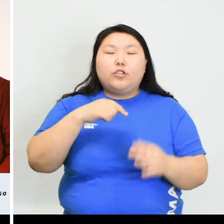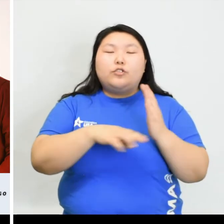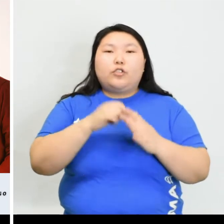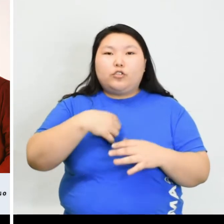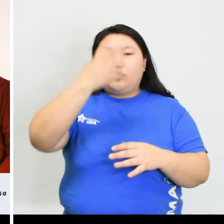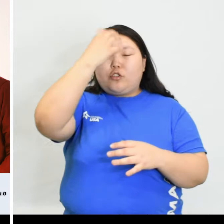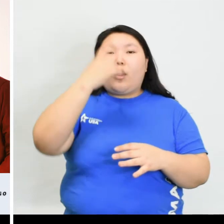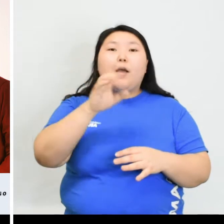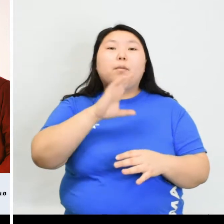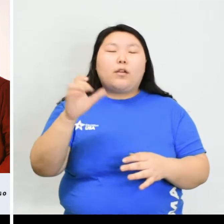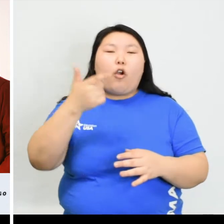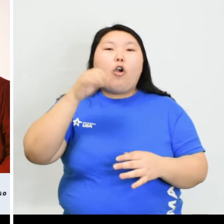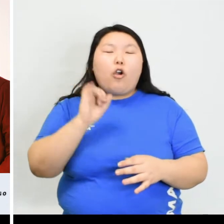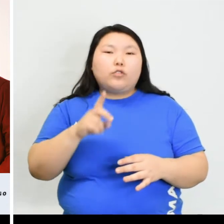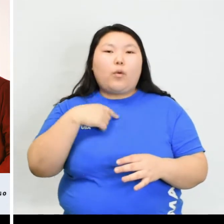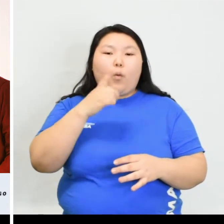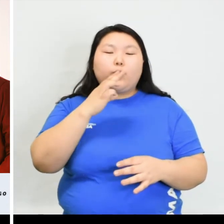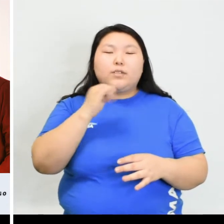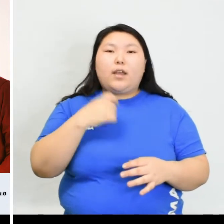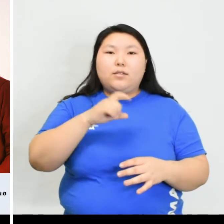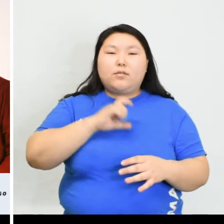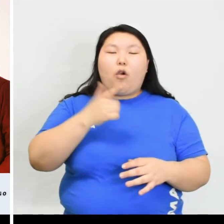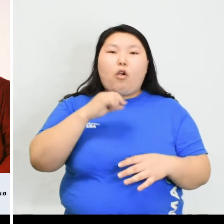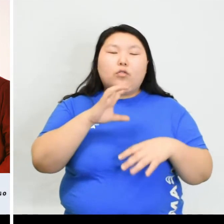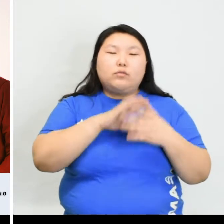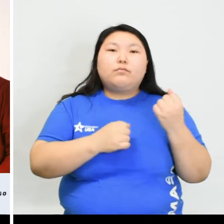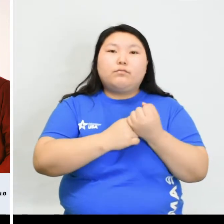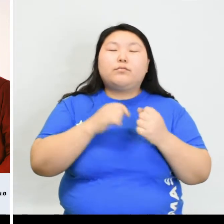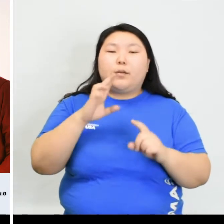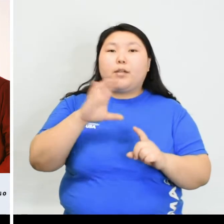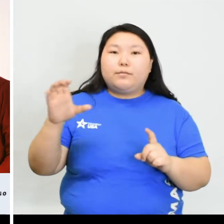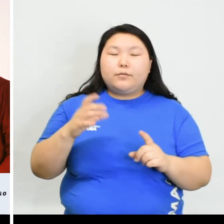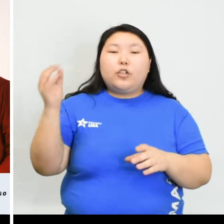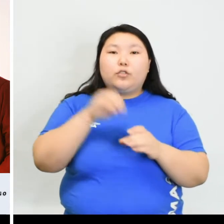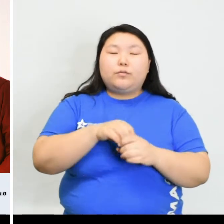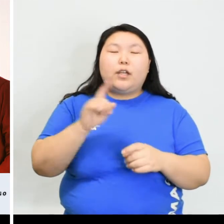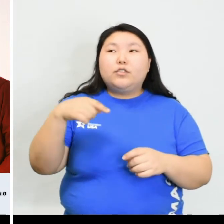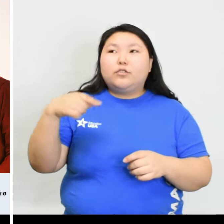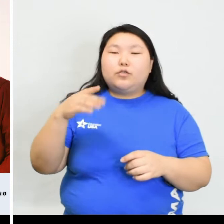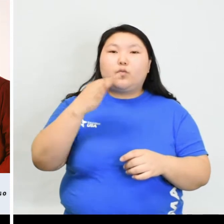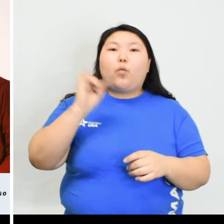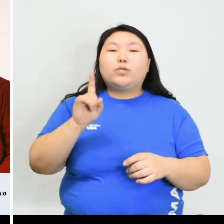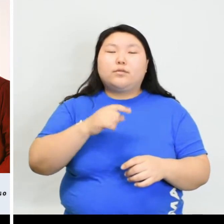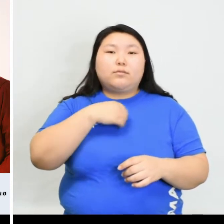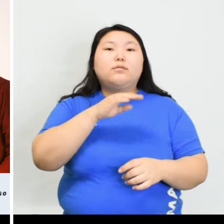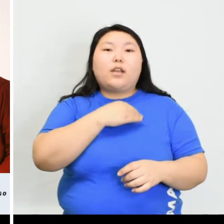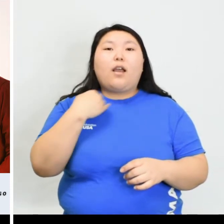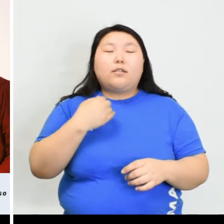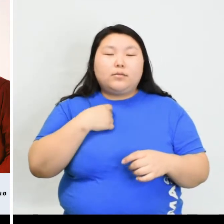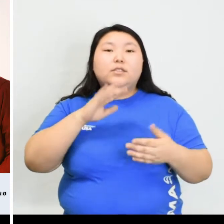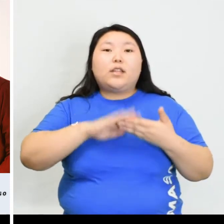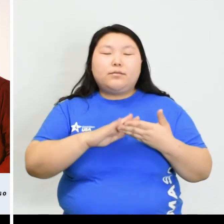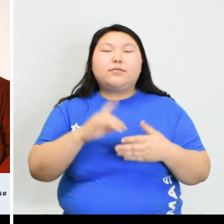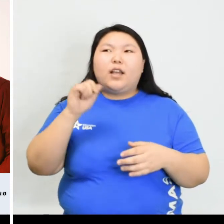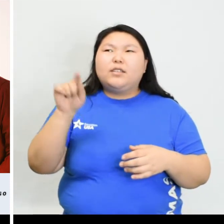компани байхгүй юу? Гол хөрөнгө эзэмших гол хөрөнгө оруулалт оруулагч. Тэрний туузын зарахтай танилцаад за наад